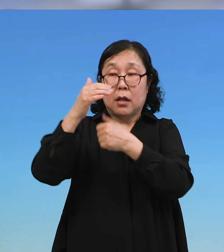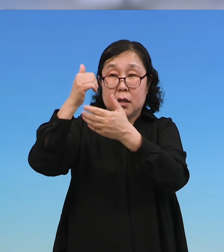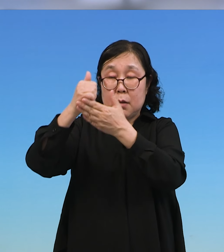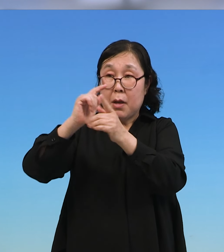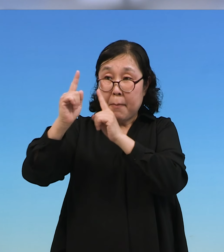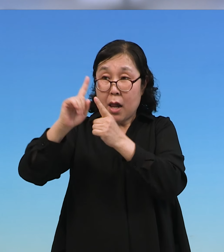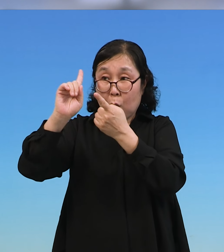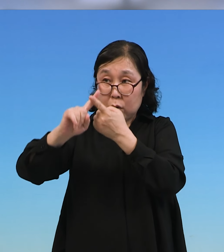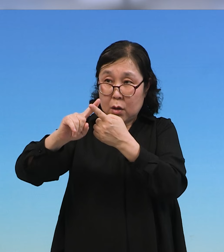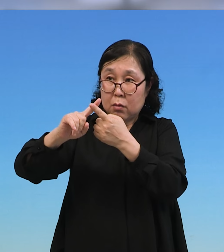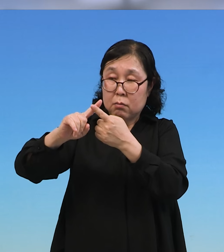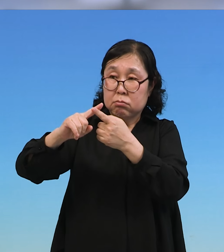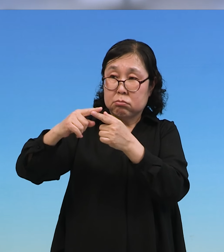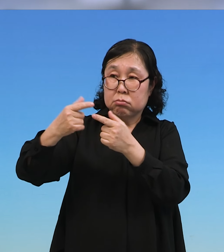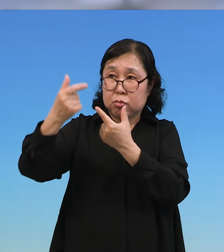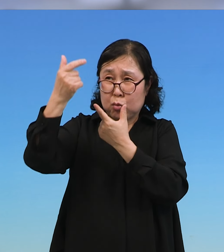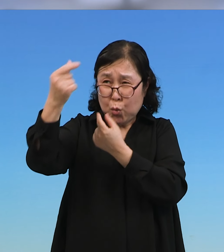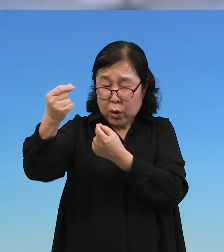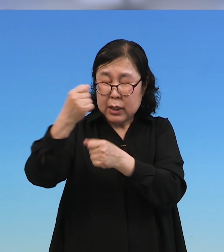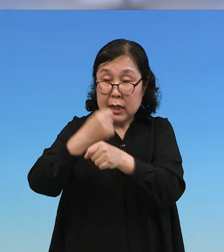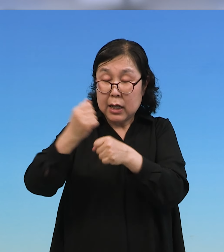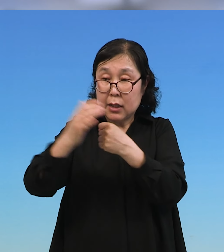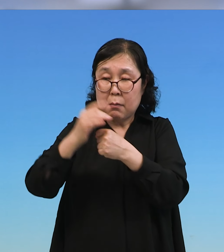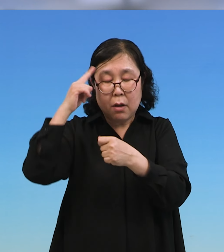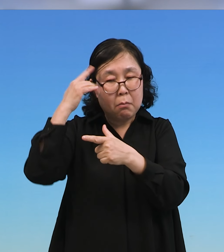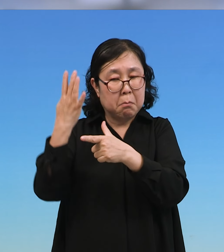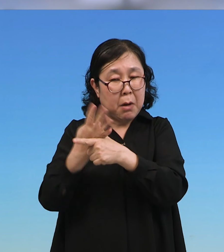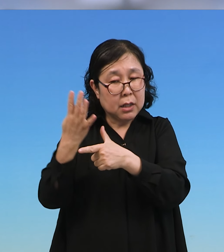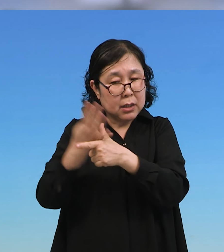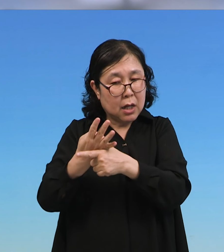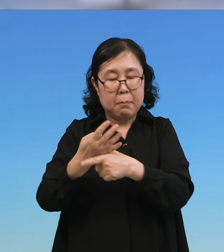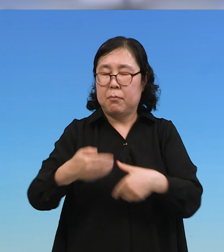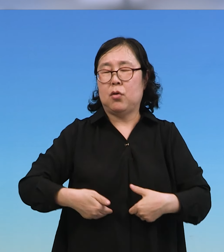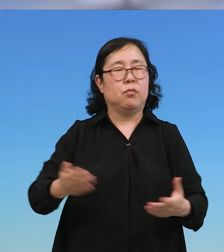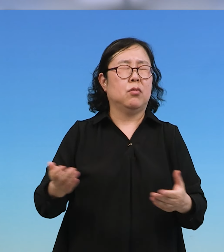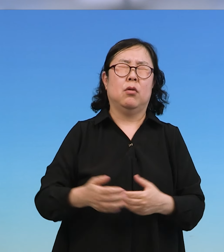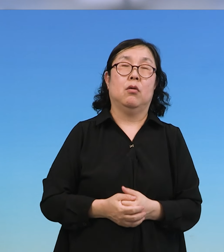필요합니까? 무슨 박사학위가 필요합니까? 따라하면 되는데.